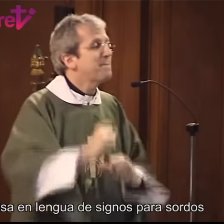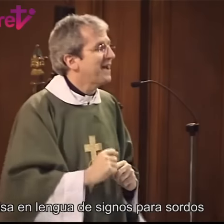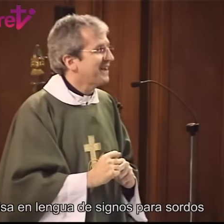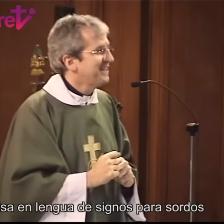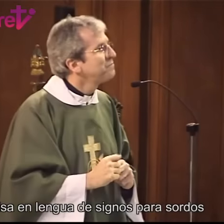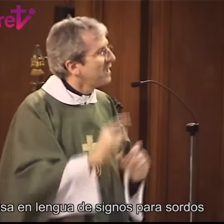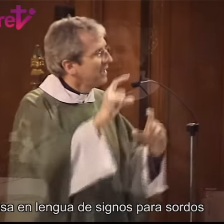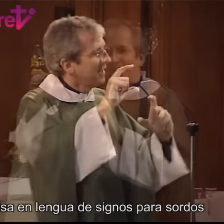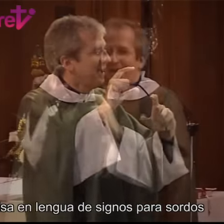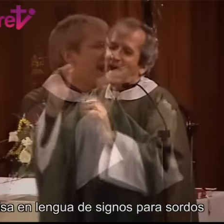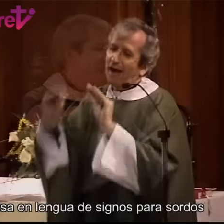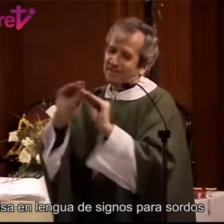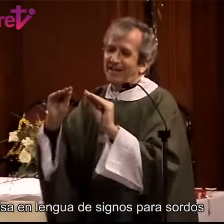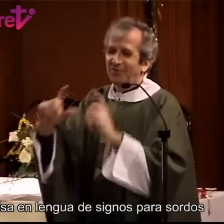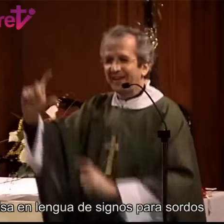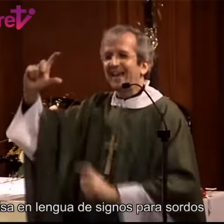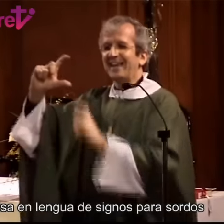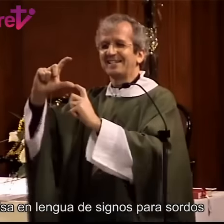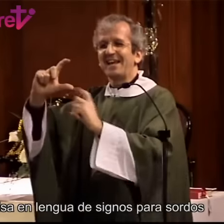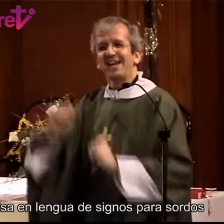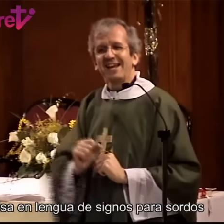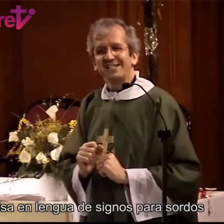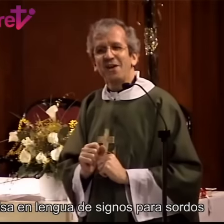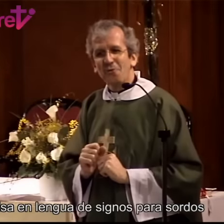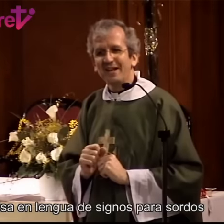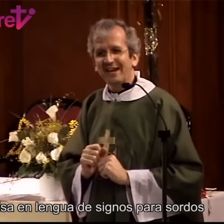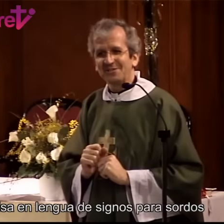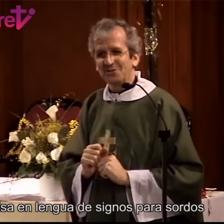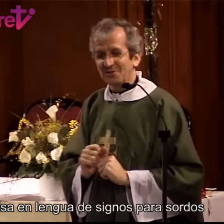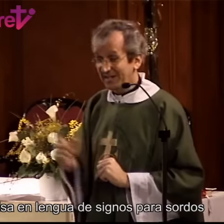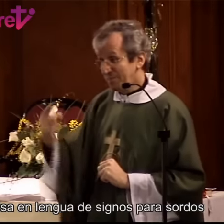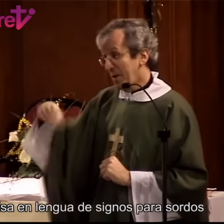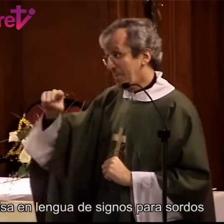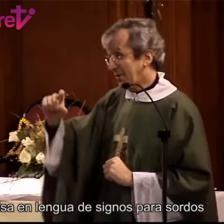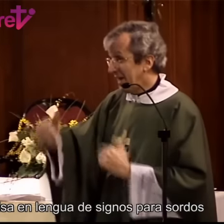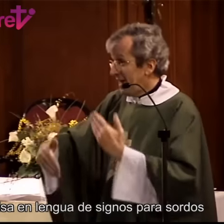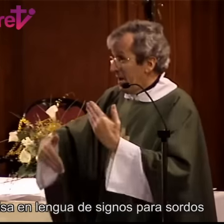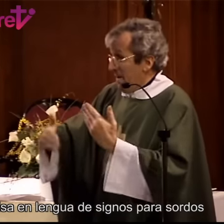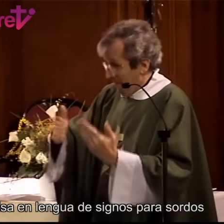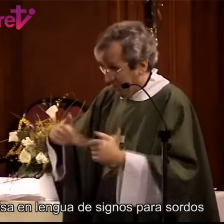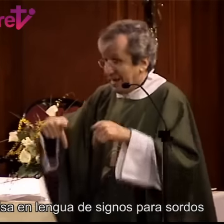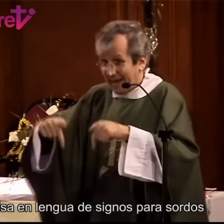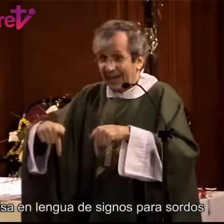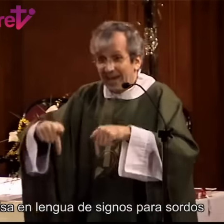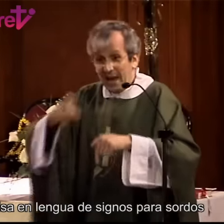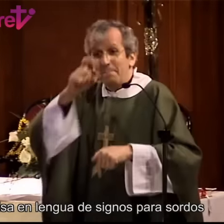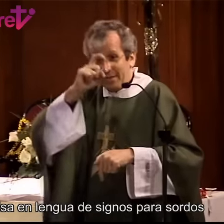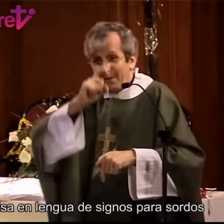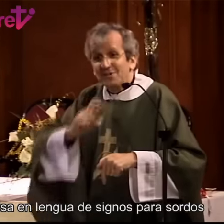pegar. Avisando que hay ese unir las dos cosas. ¿Por qué? Porque ya que empezamos este